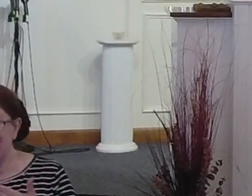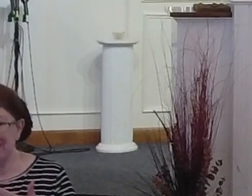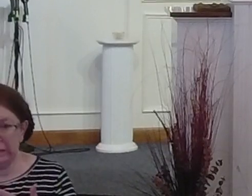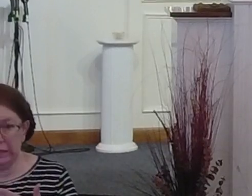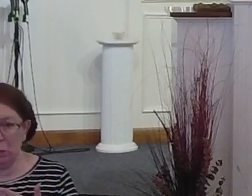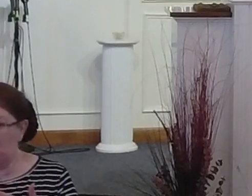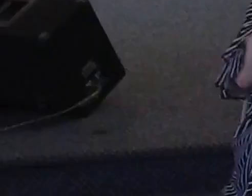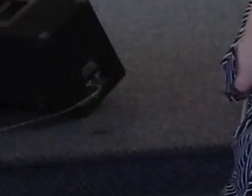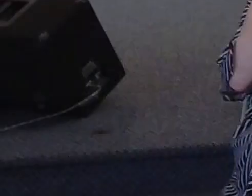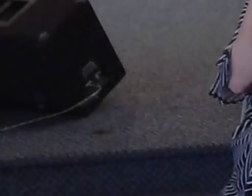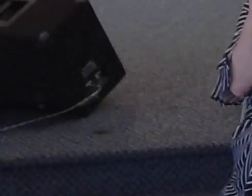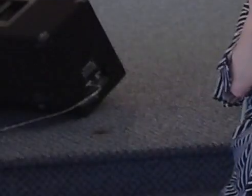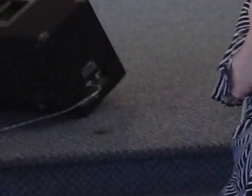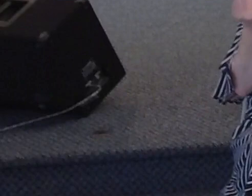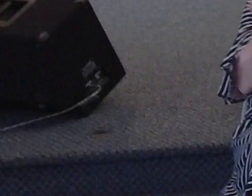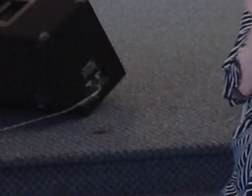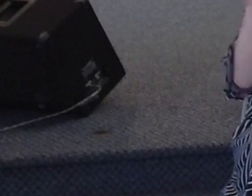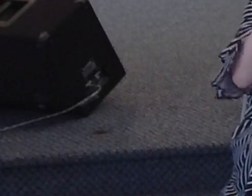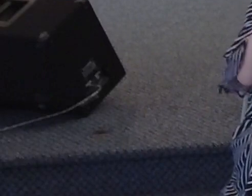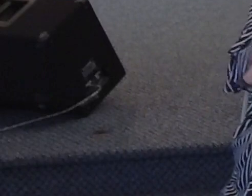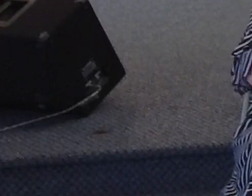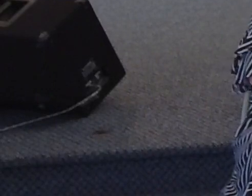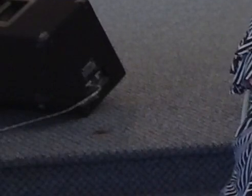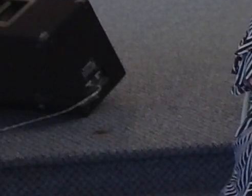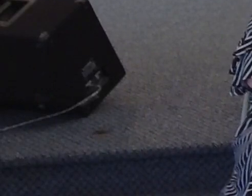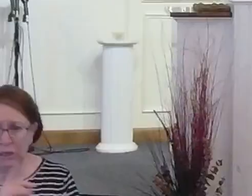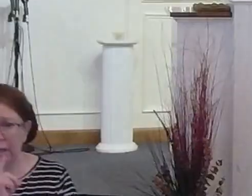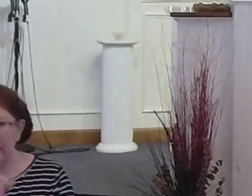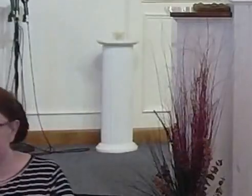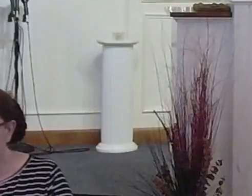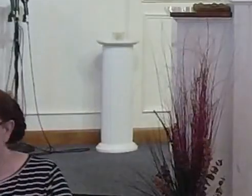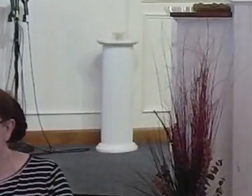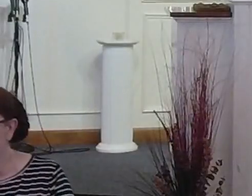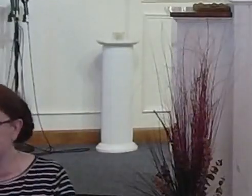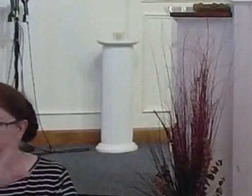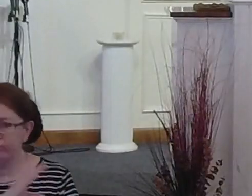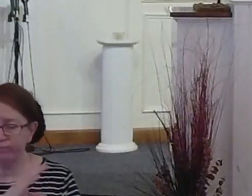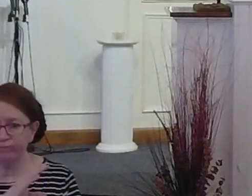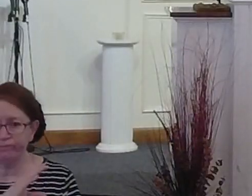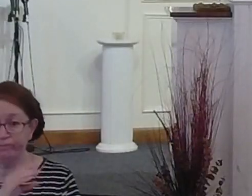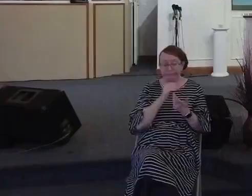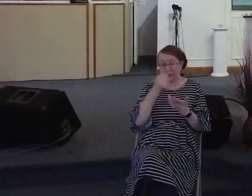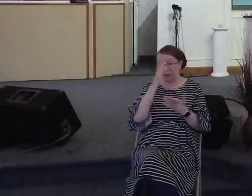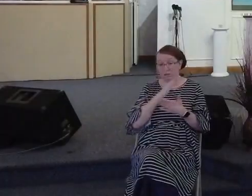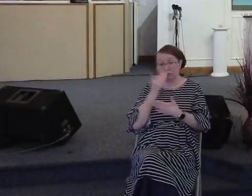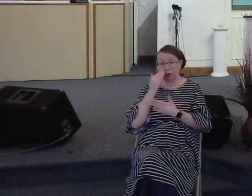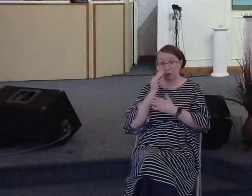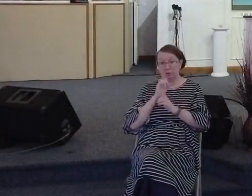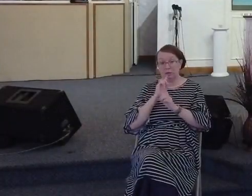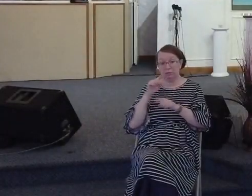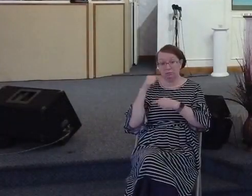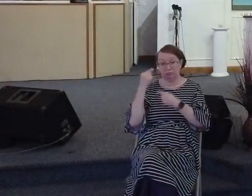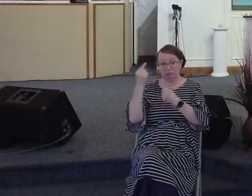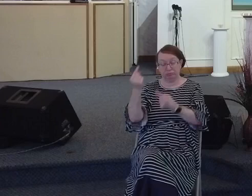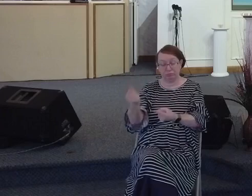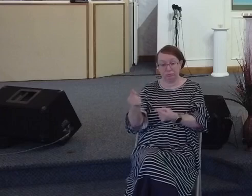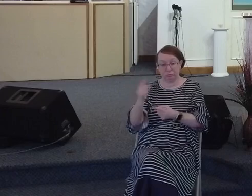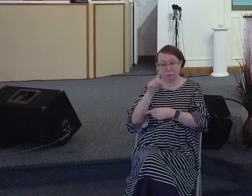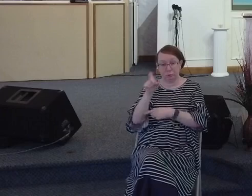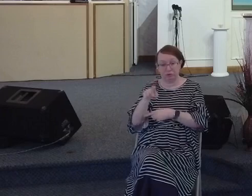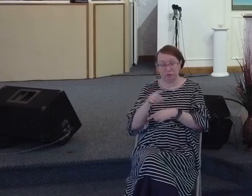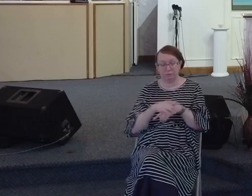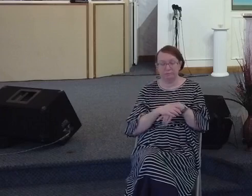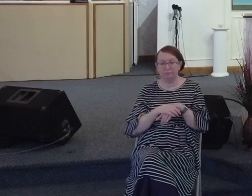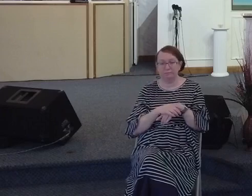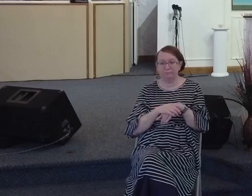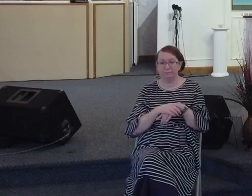veremos, cosas que la ciencia aún está descubriendo y respuestas que el hombre sigue buscando